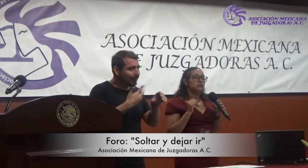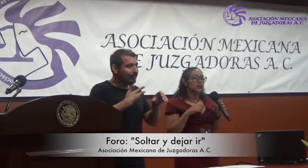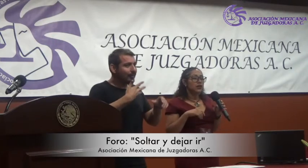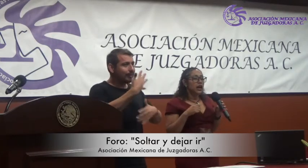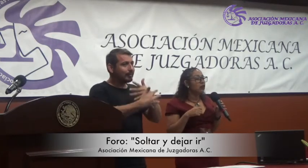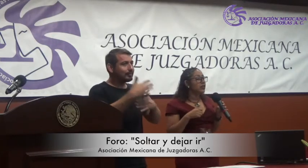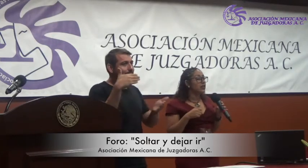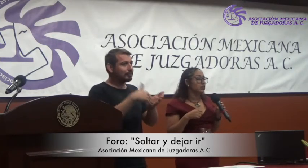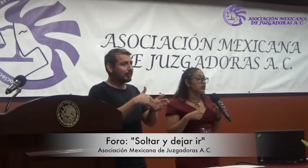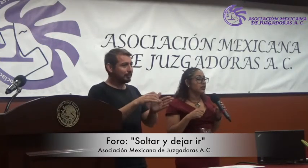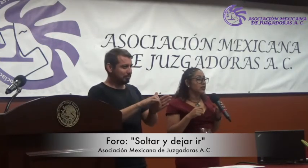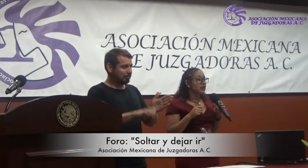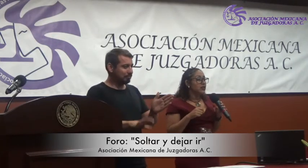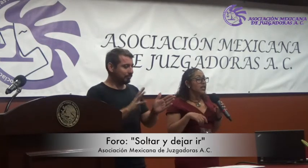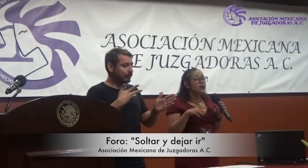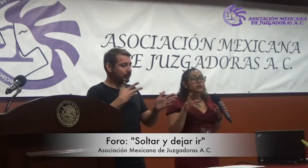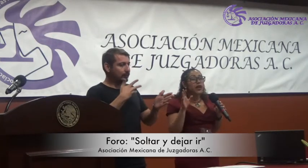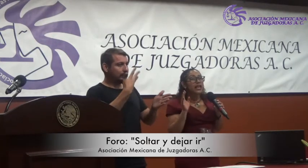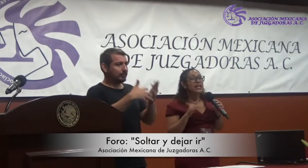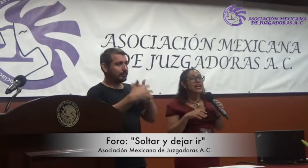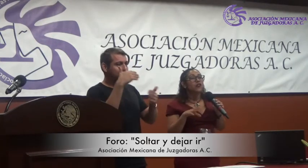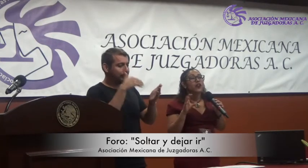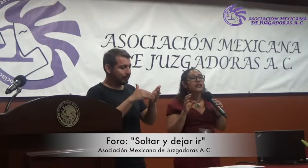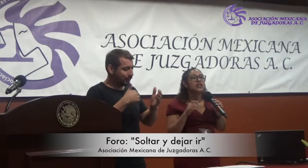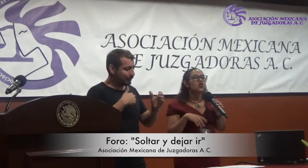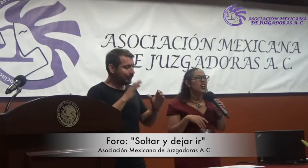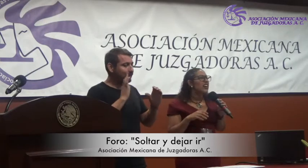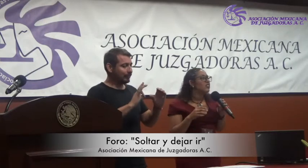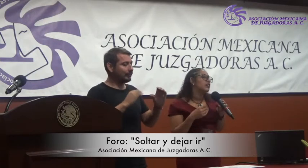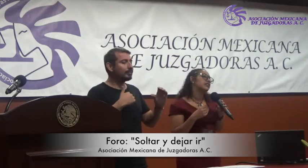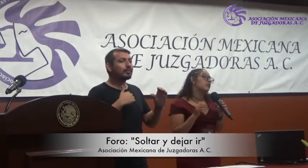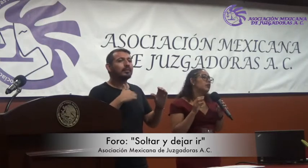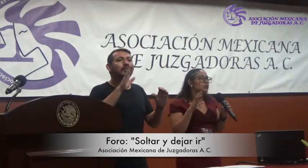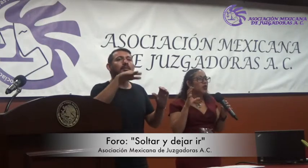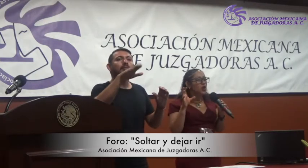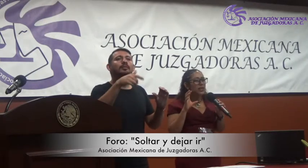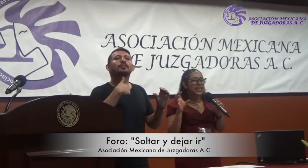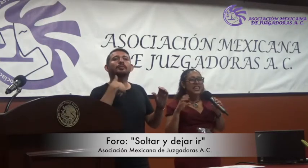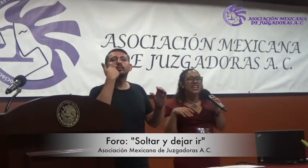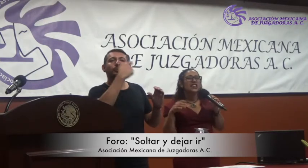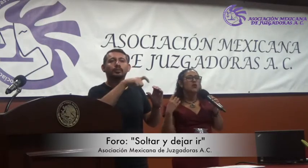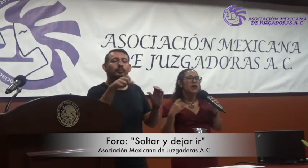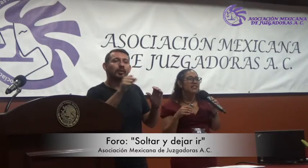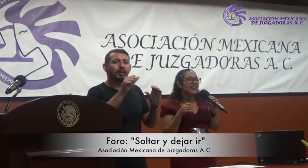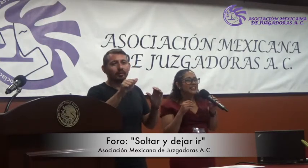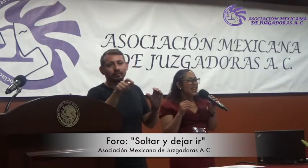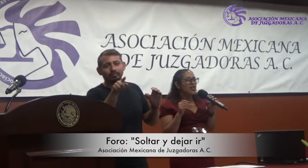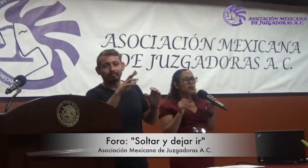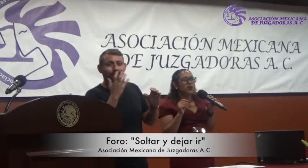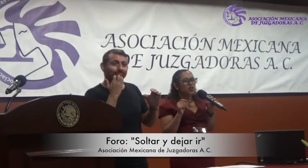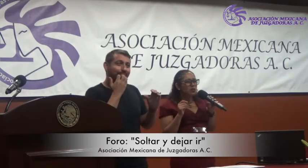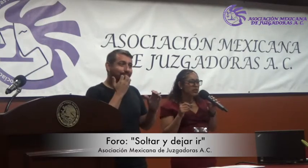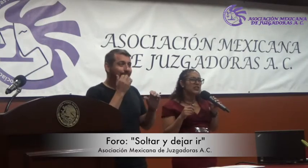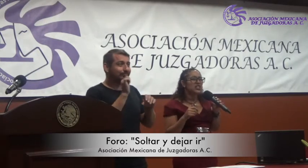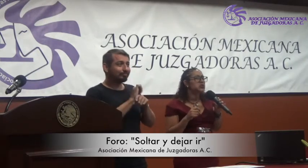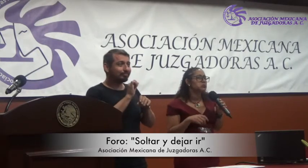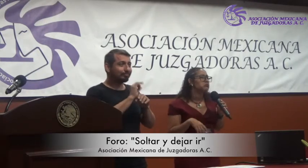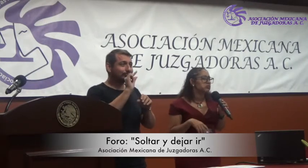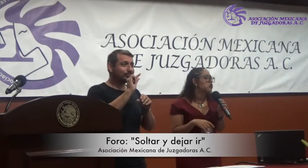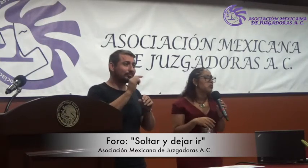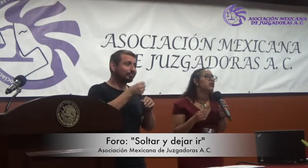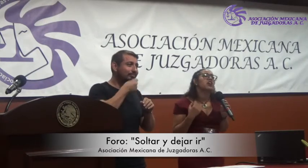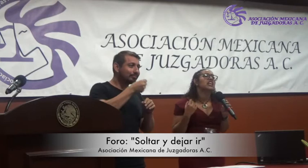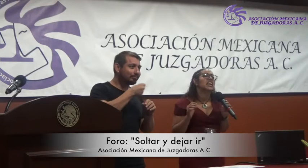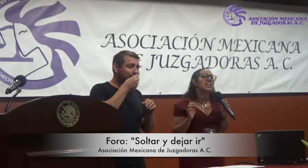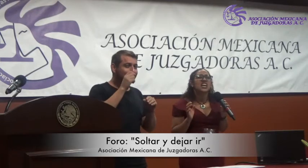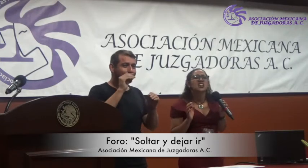pesos ahorrados. Y ves por ahí que ofrecen un carro que está pues un poco viejito, maltratado, pero tú lo ves y dices, pues